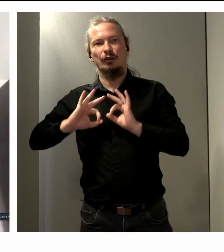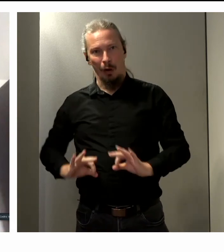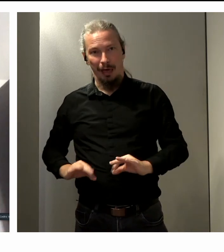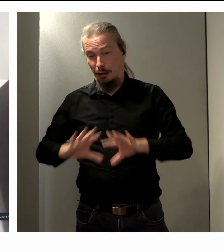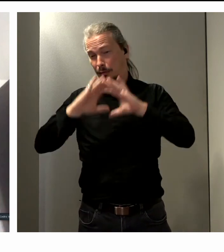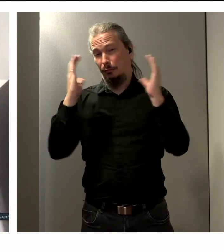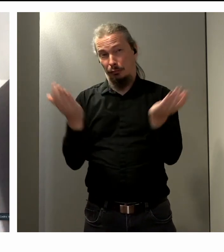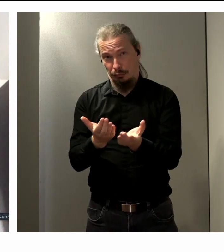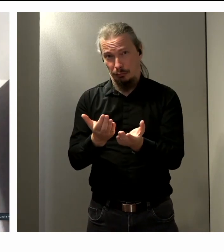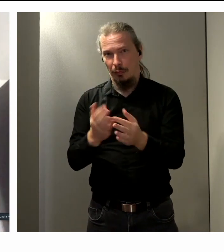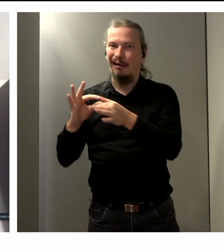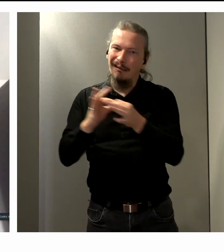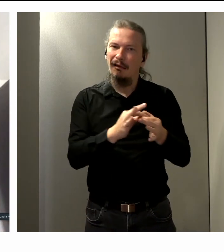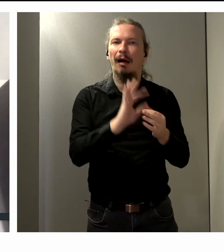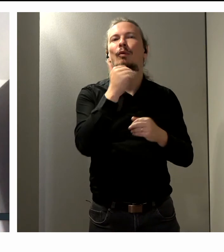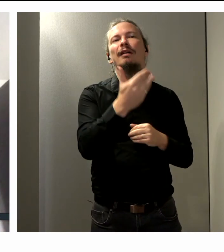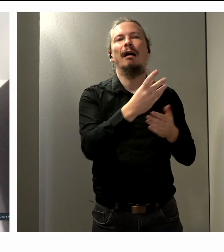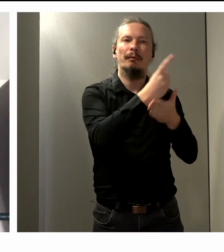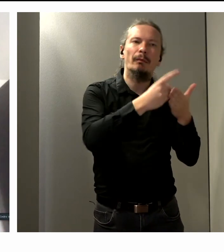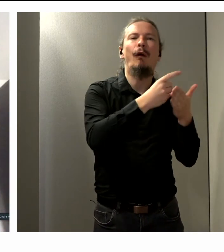une réflexion avec les collectivités territoriales,